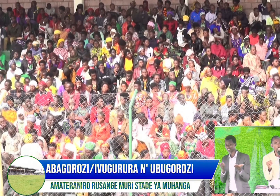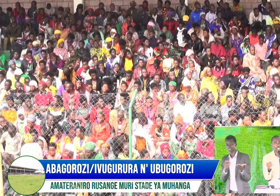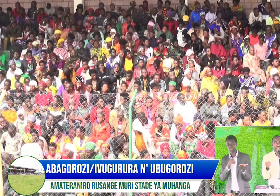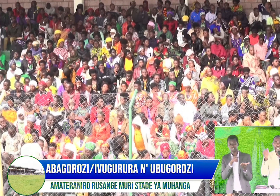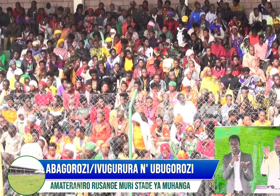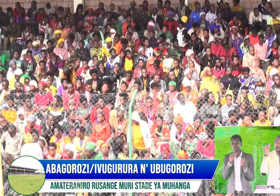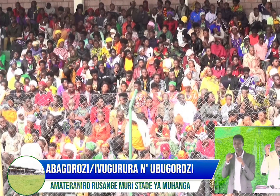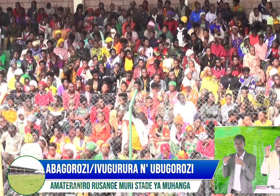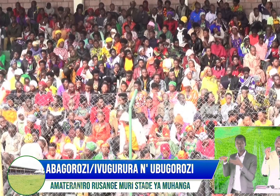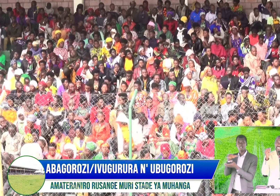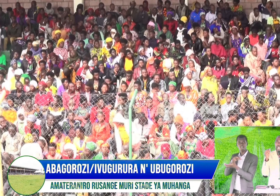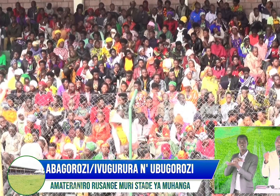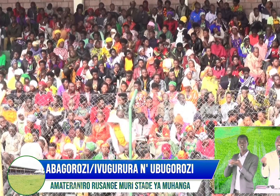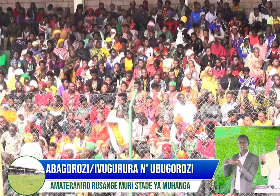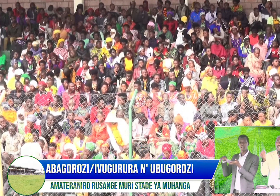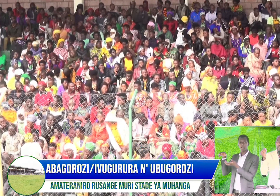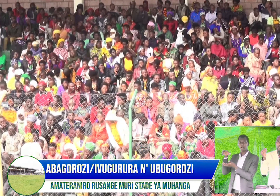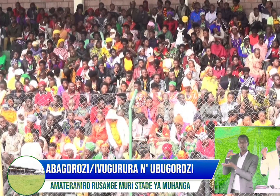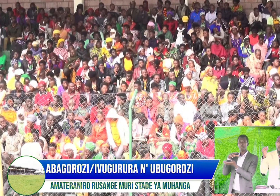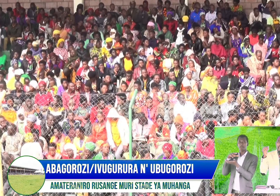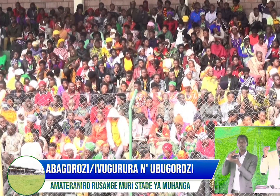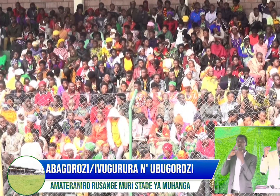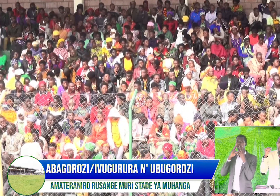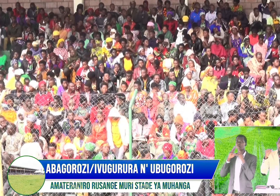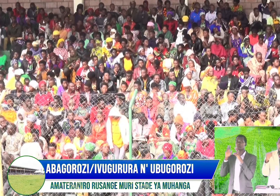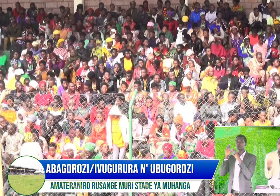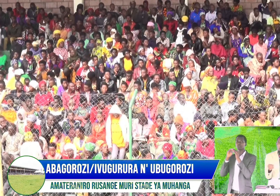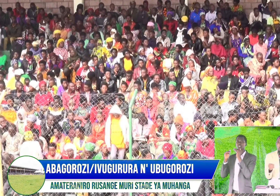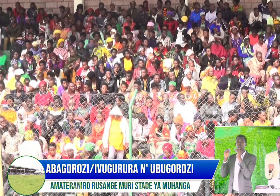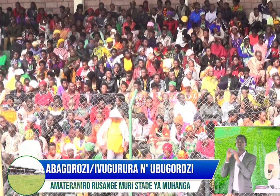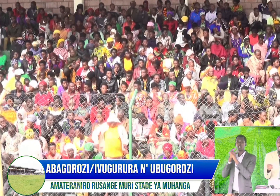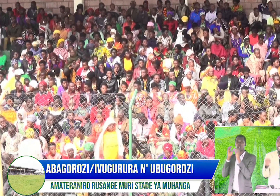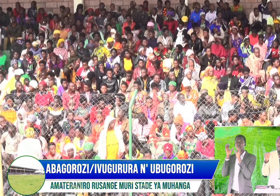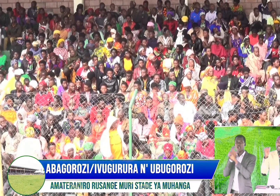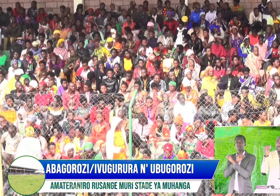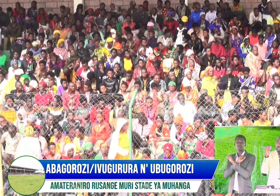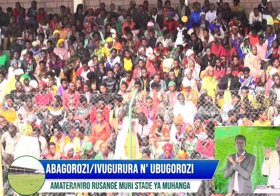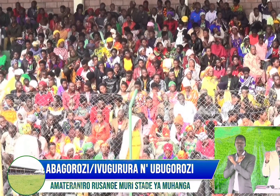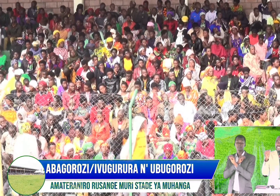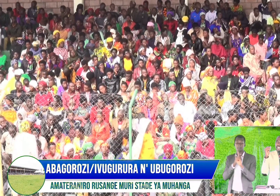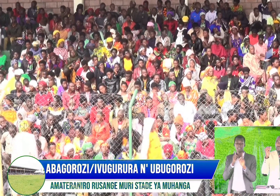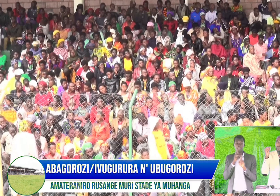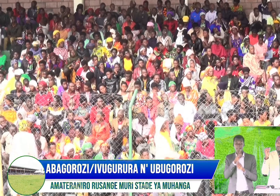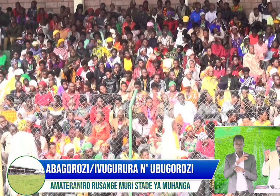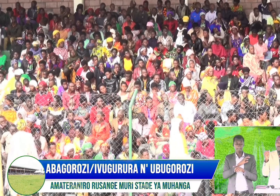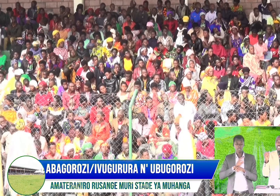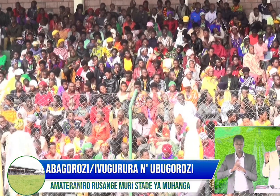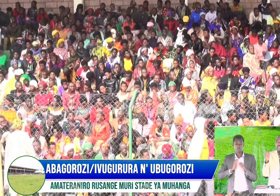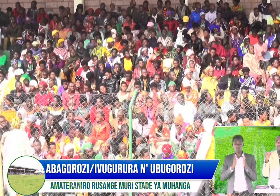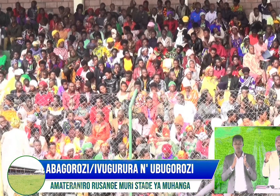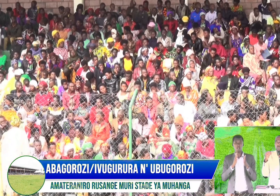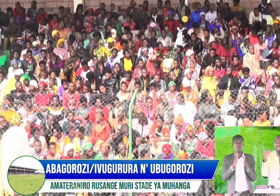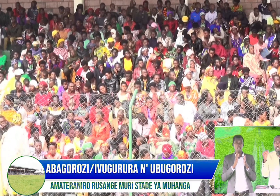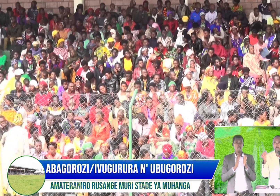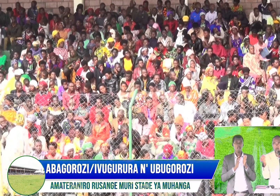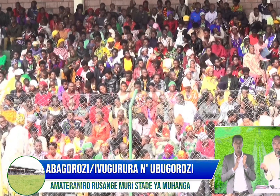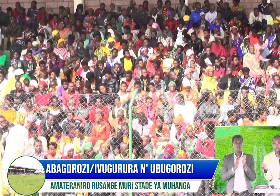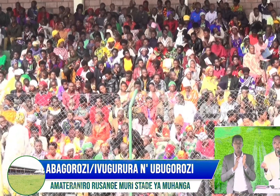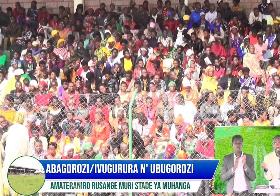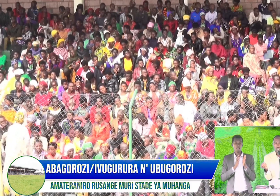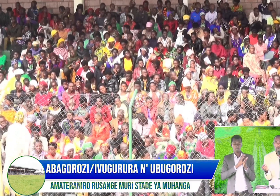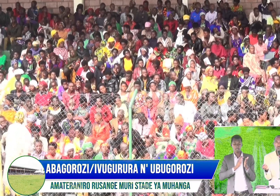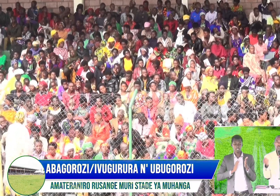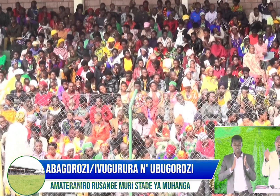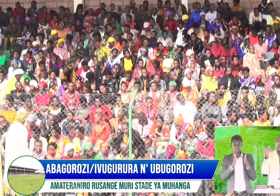yabo idahuye n'izina bashaka kwitwa ko ari abakirisitu ibyo nibyo byagiye bibabuza kwinjira mu cyumba